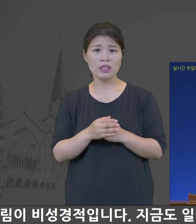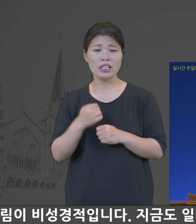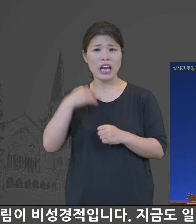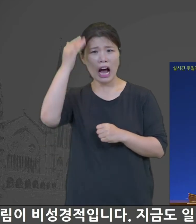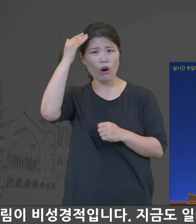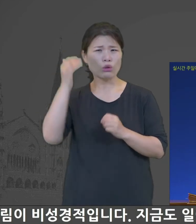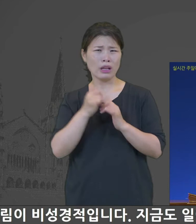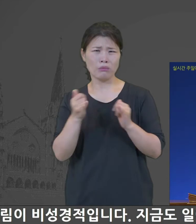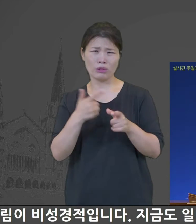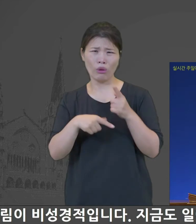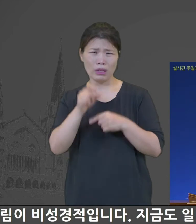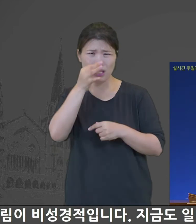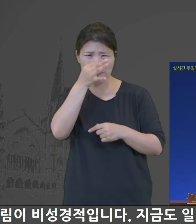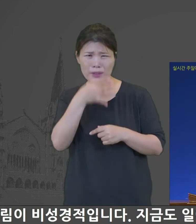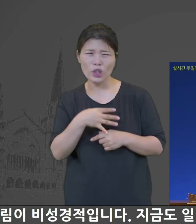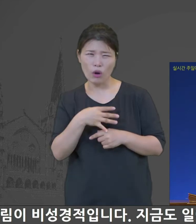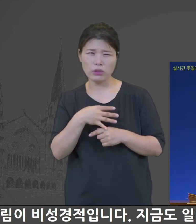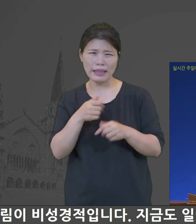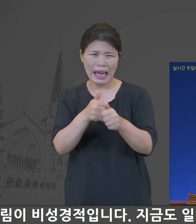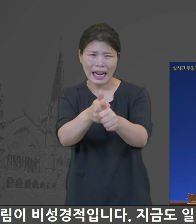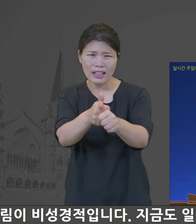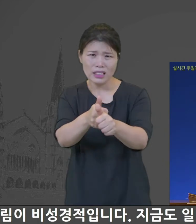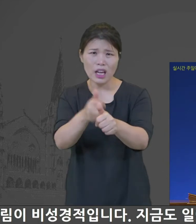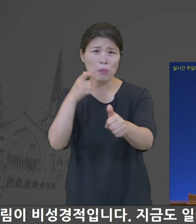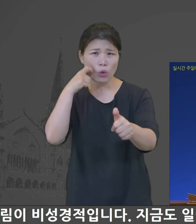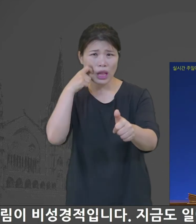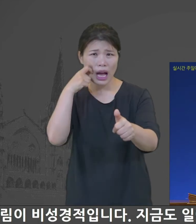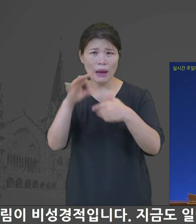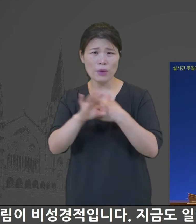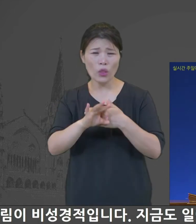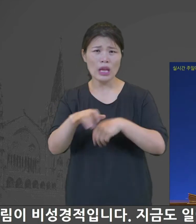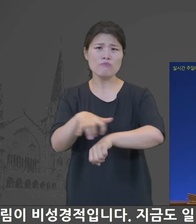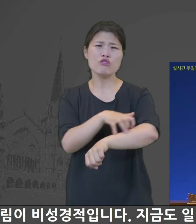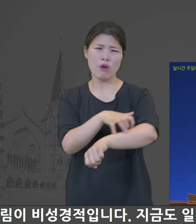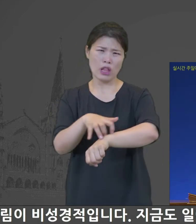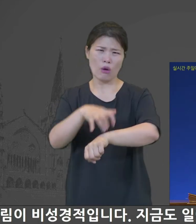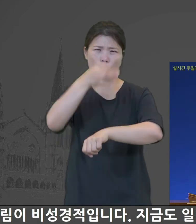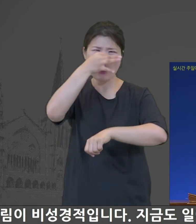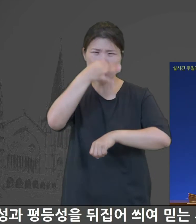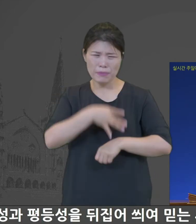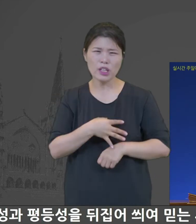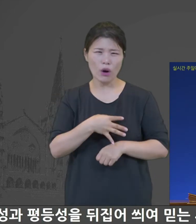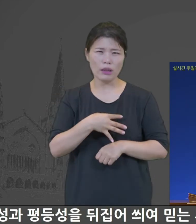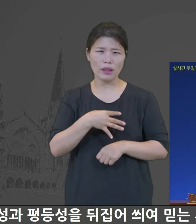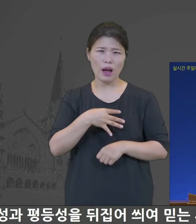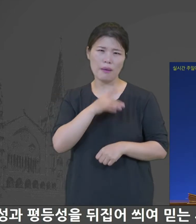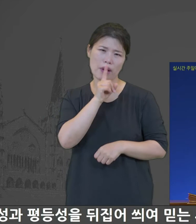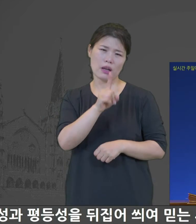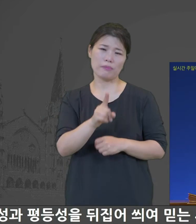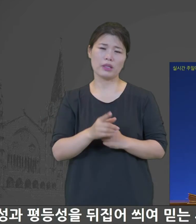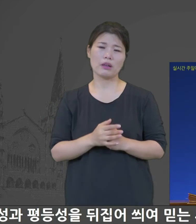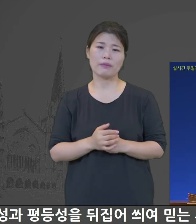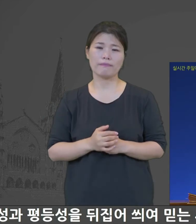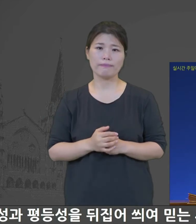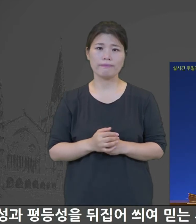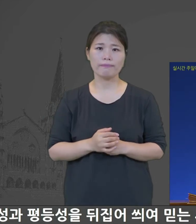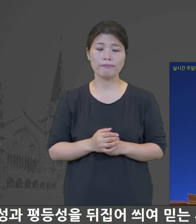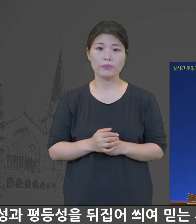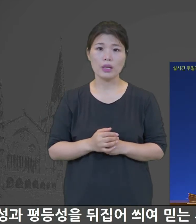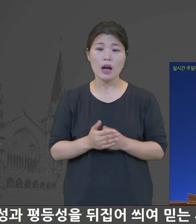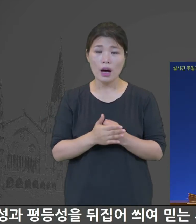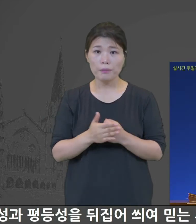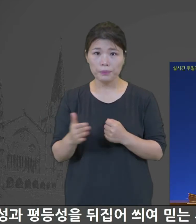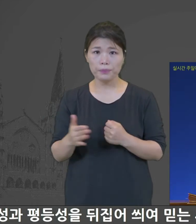거예요. 더 그것을 불편하게 생각한다고 얘기하는 거죠.